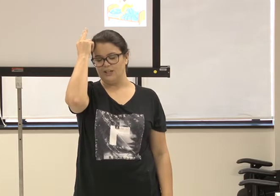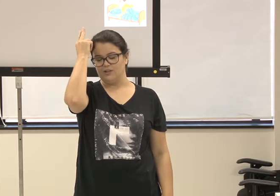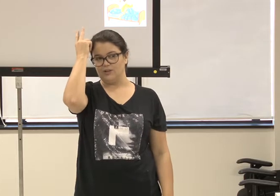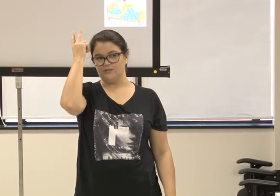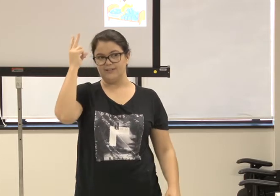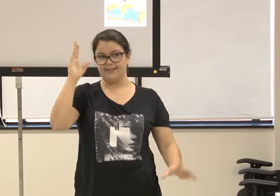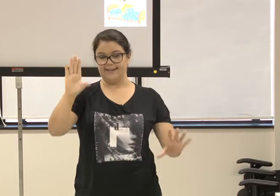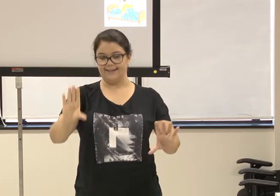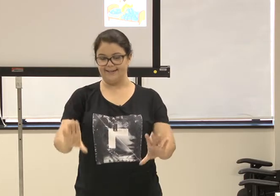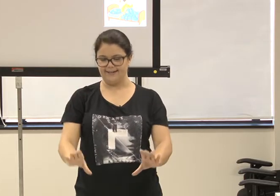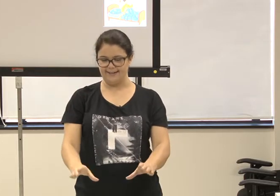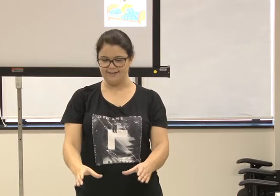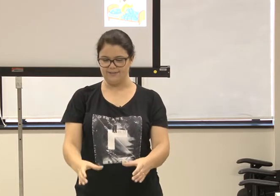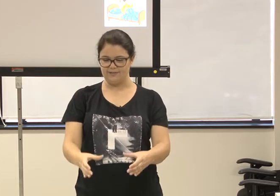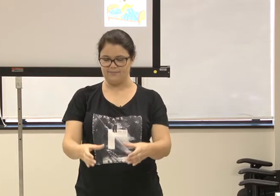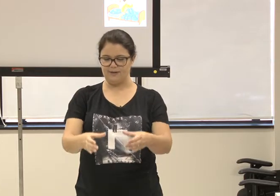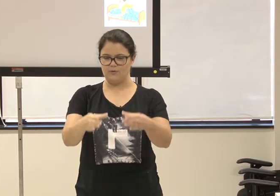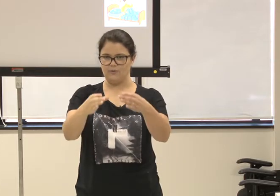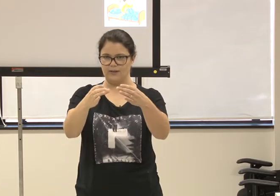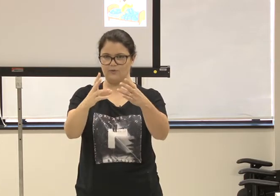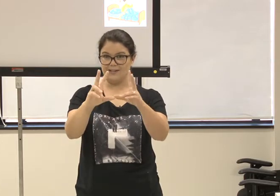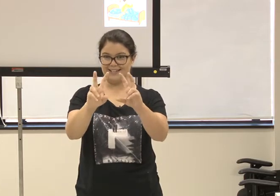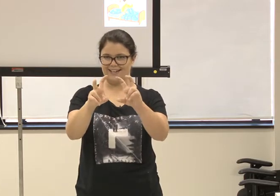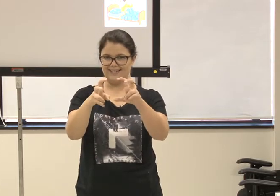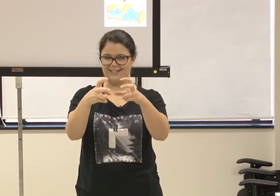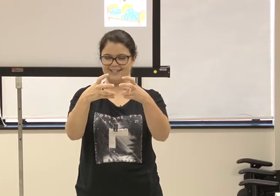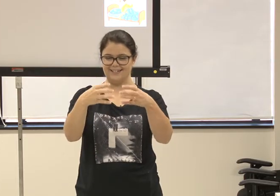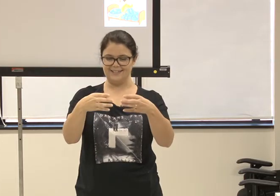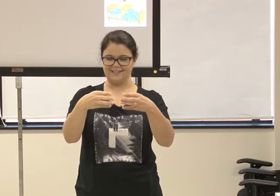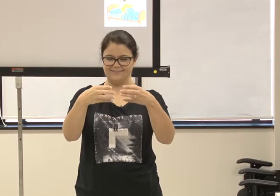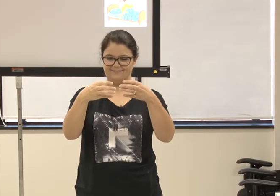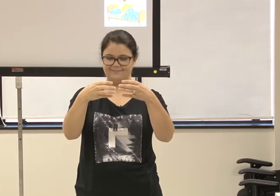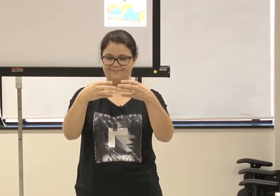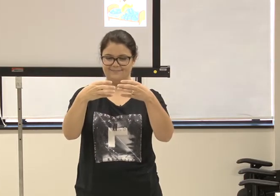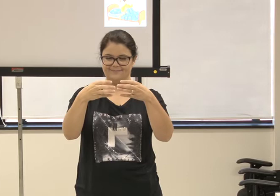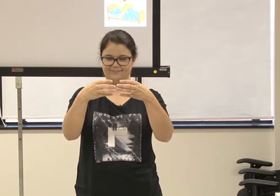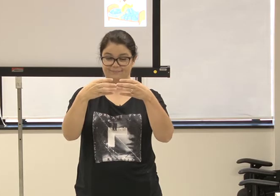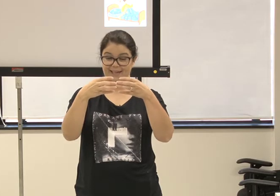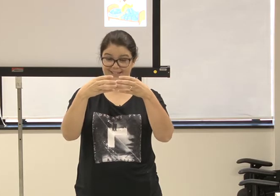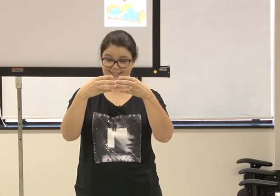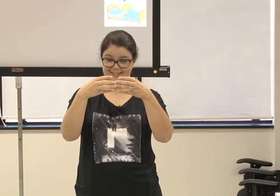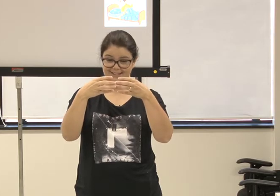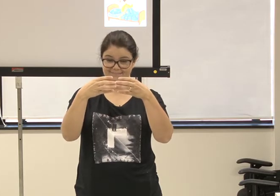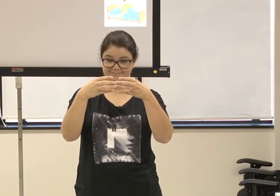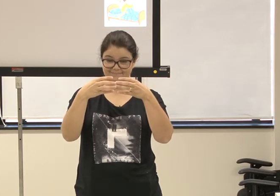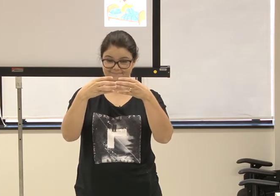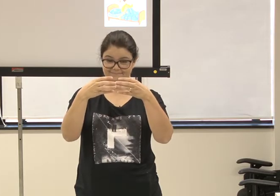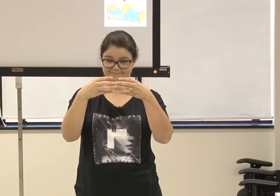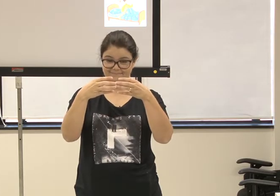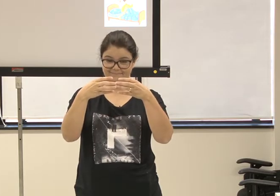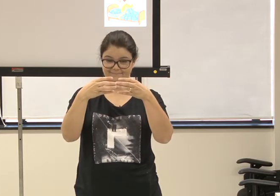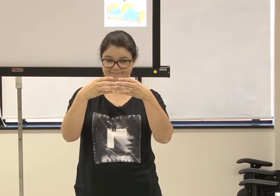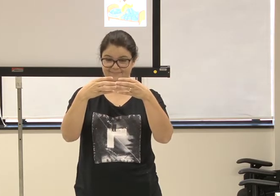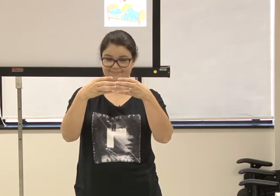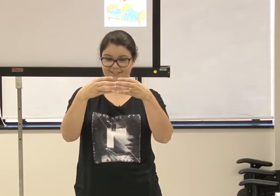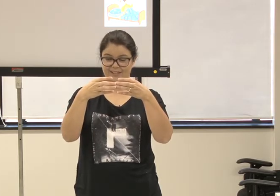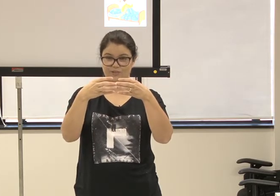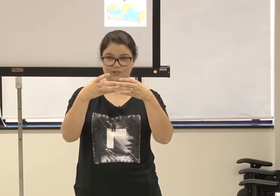Quando você é criança, que você pega o coelho com as garras assim, bem assim, e o coelho